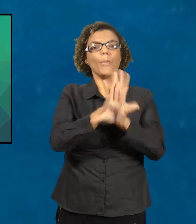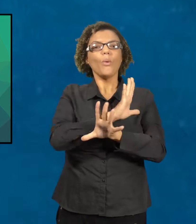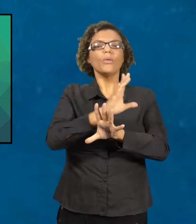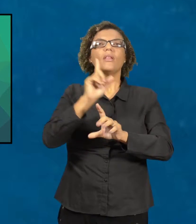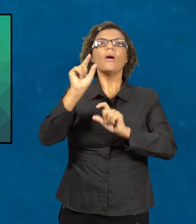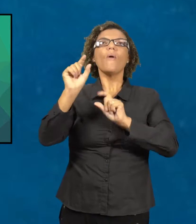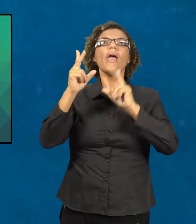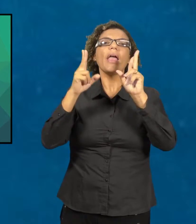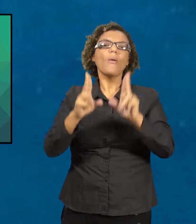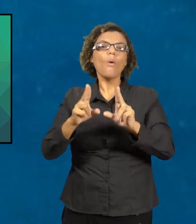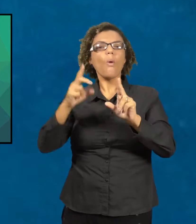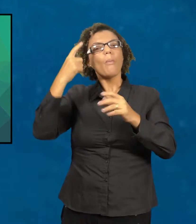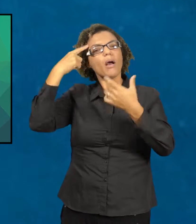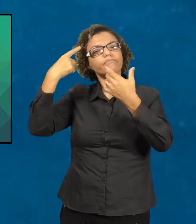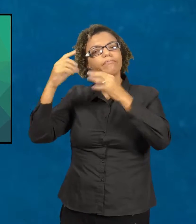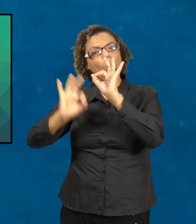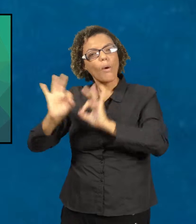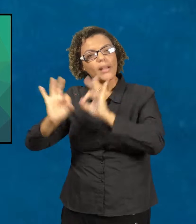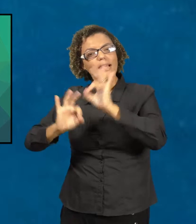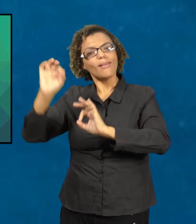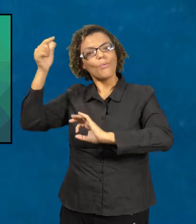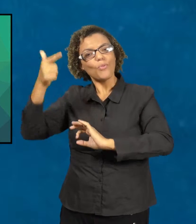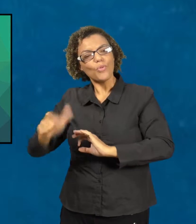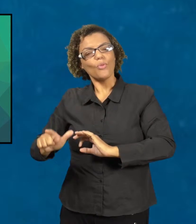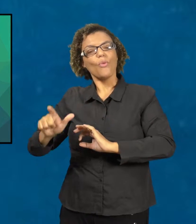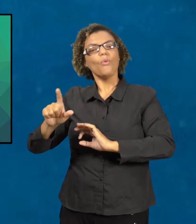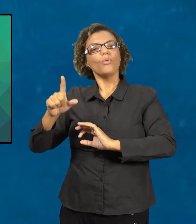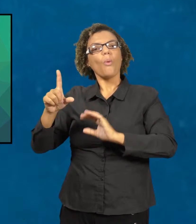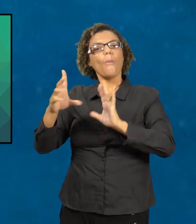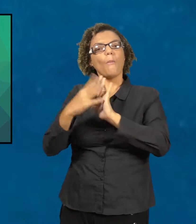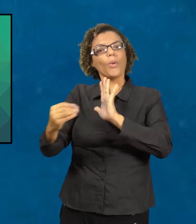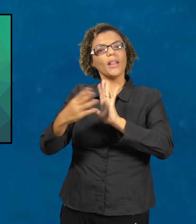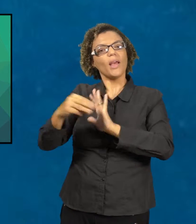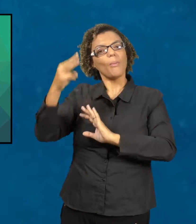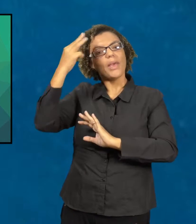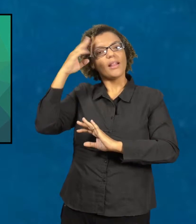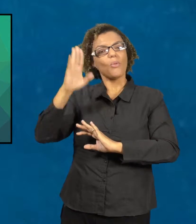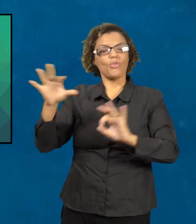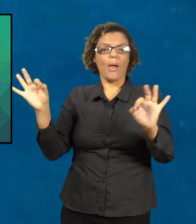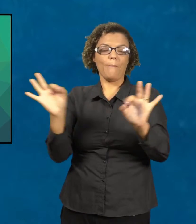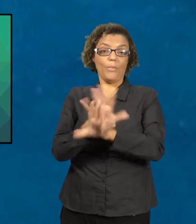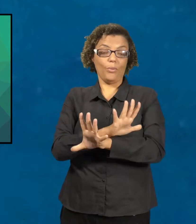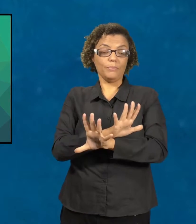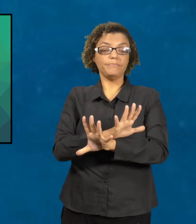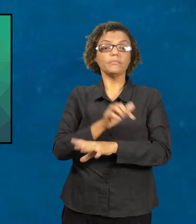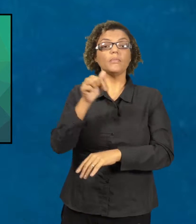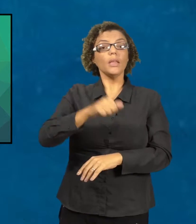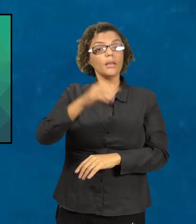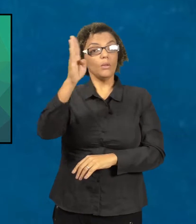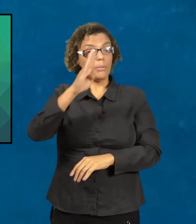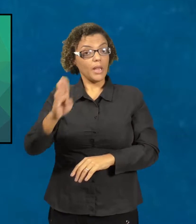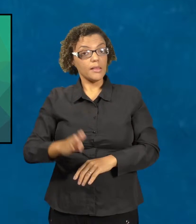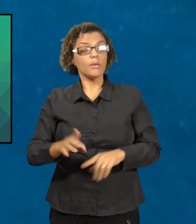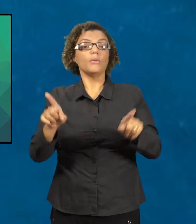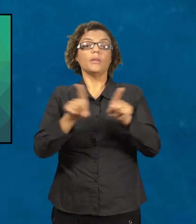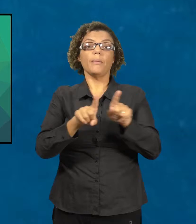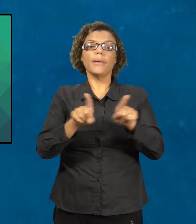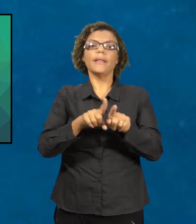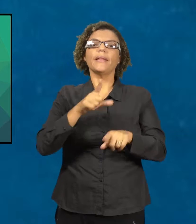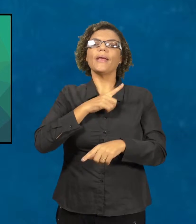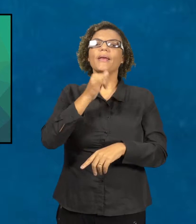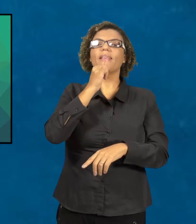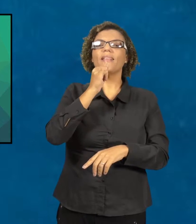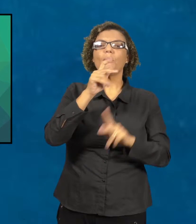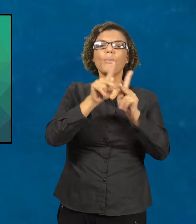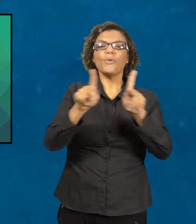nossos modelos. No Brasil, alguns pesquisadores também propuseram suas próprias ideias a esse respeito. Por exemplo, o professor